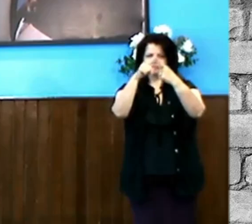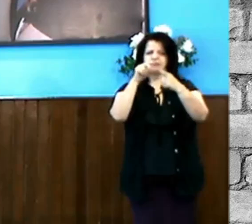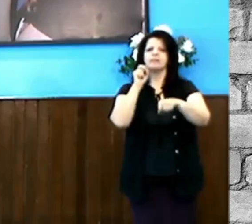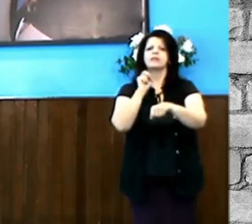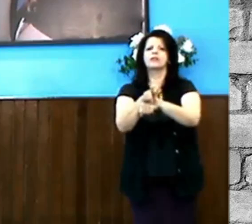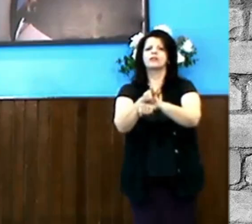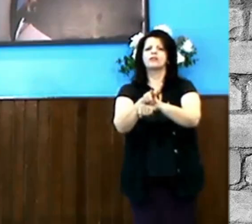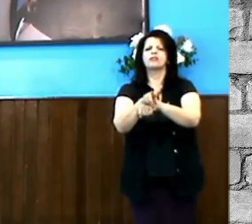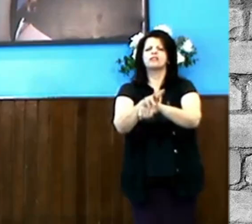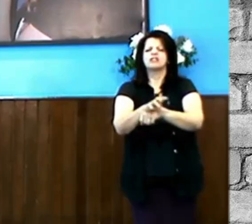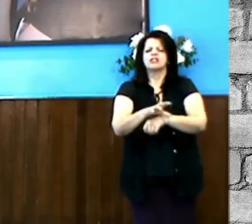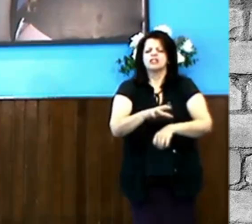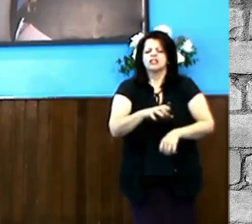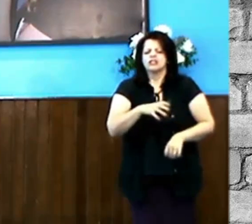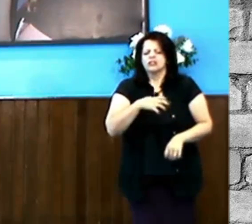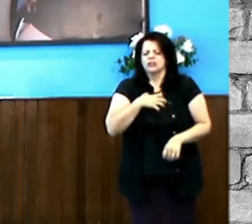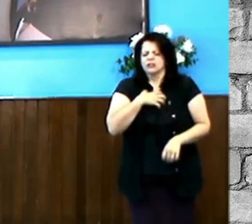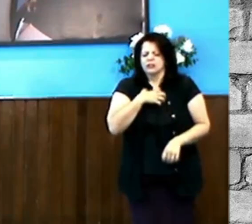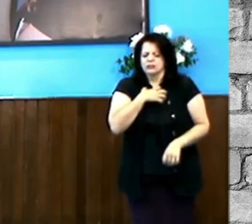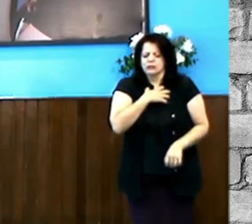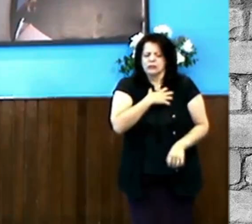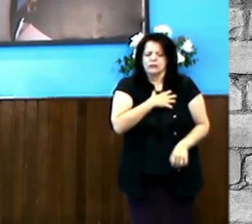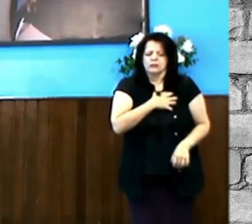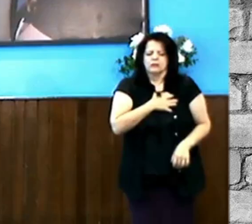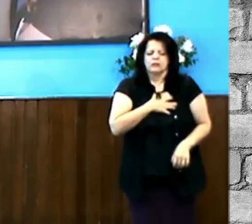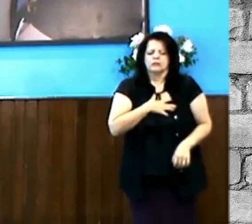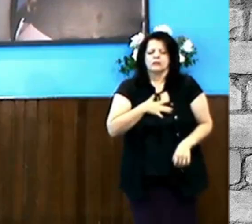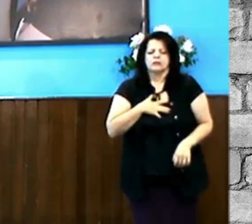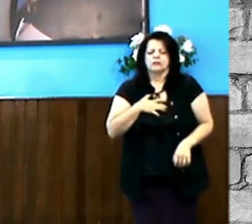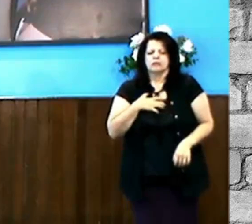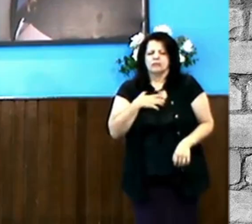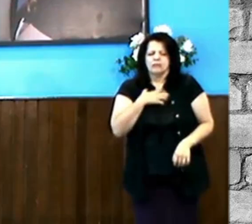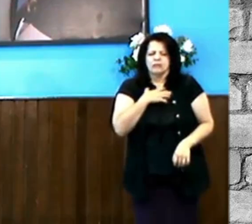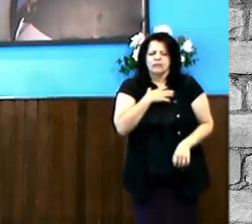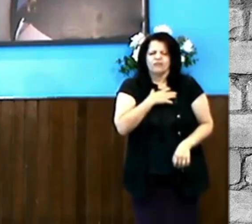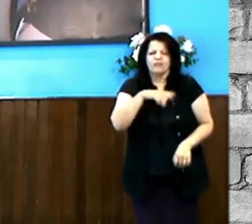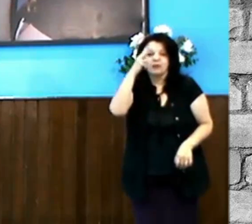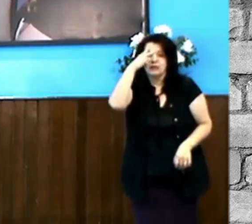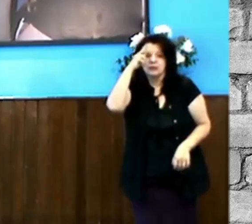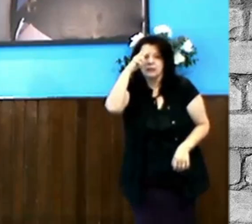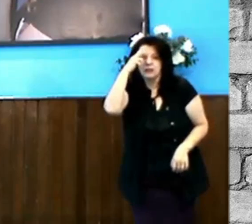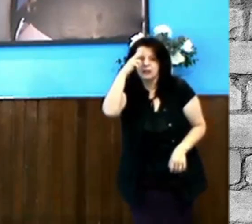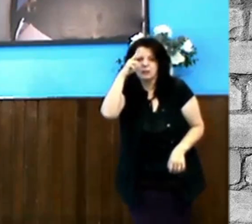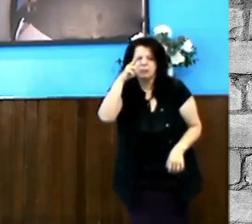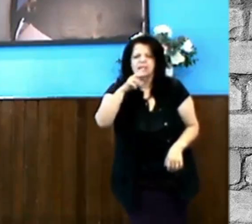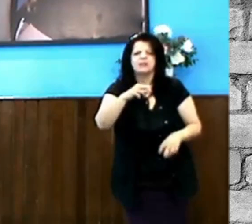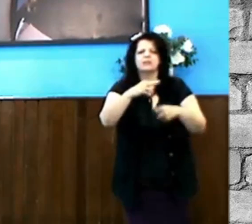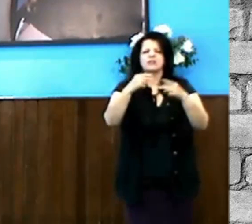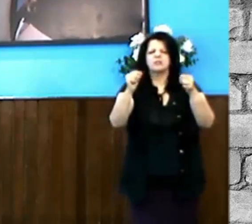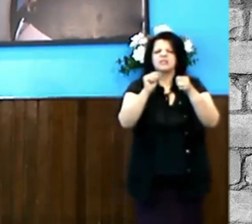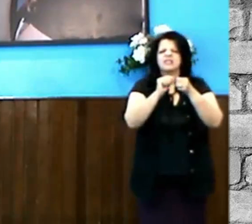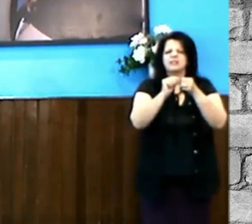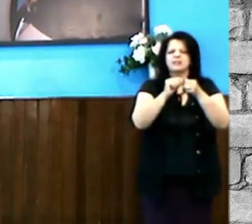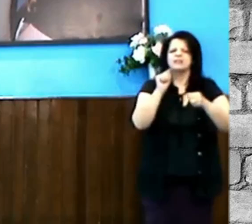do ressentimento, da raiz de amargura. Ei, se você quer servir a Deus de